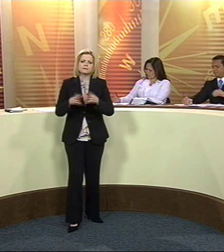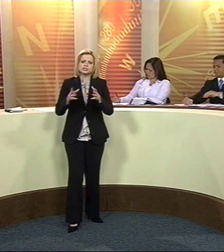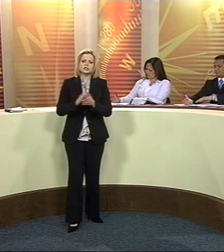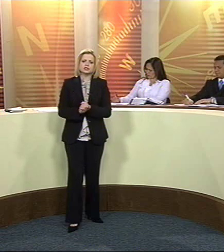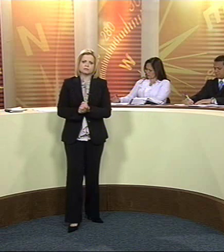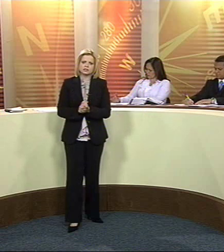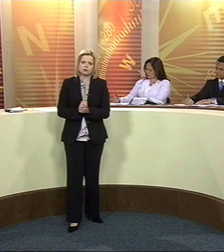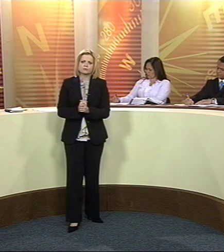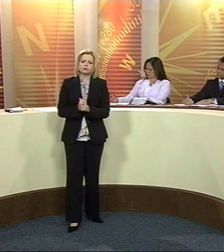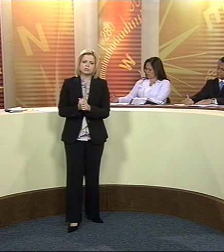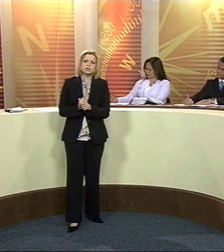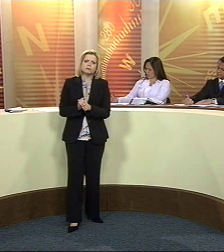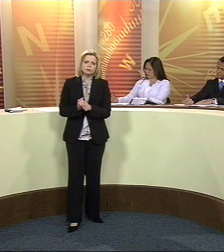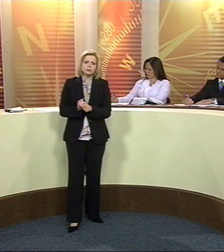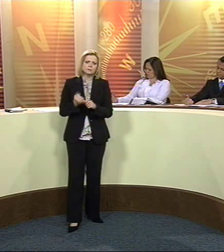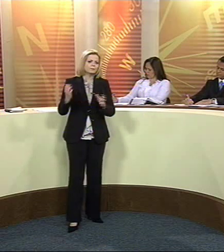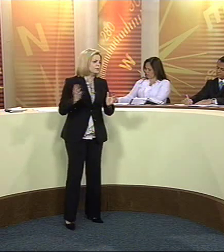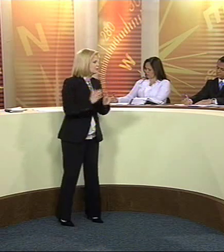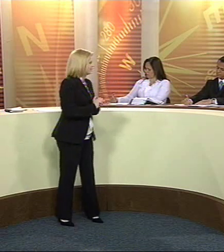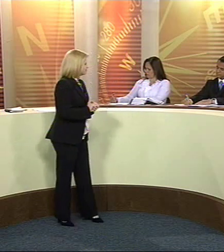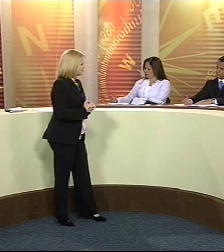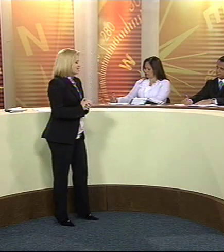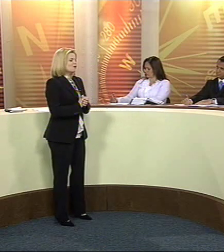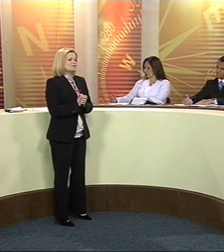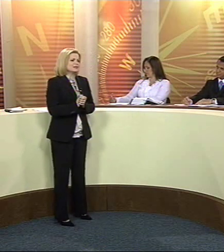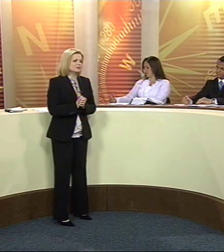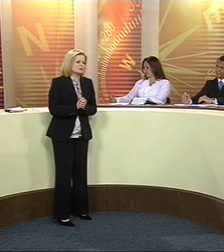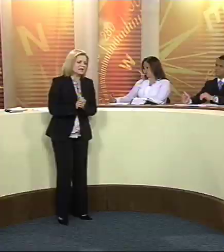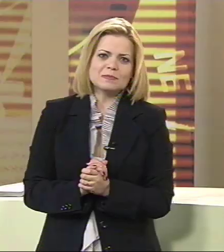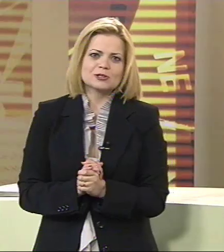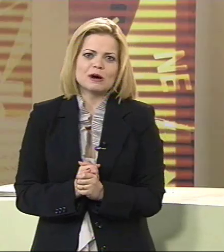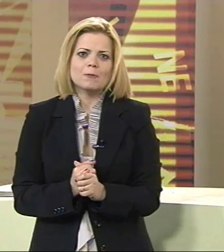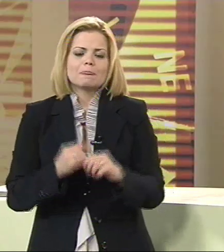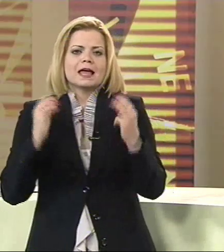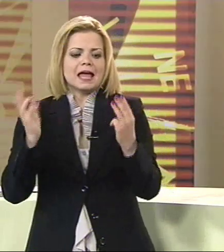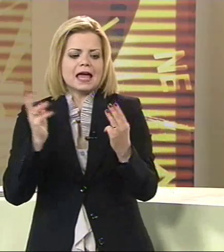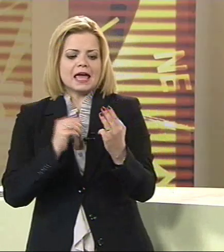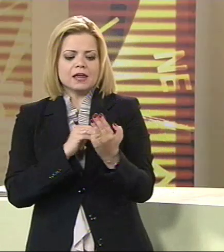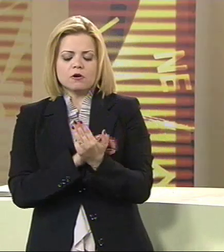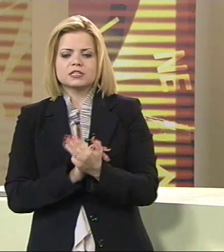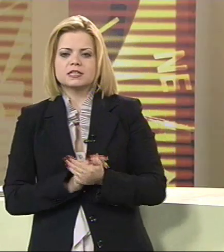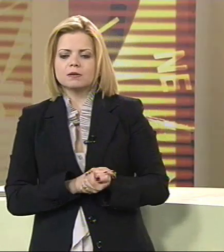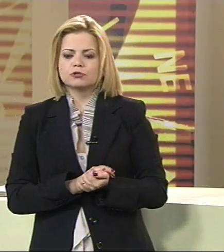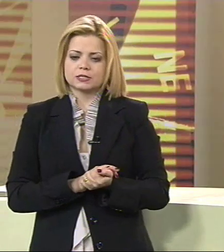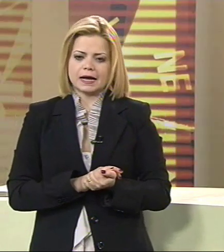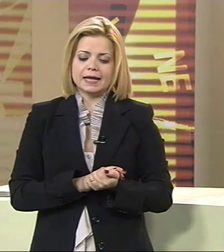de intimação do Ministério Público. Muito bem. Conferido isso aí, pessoal, nós temos